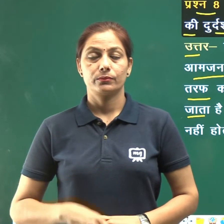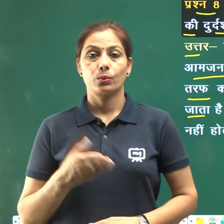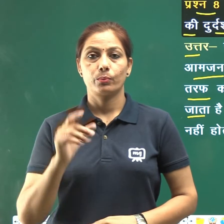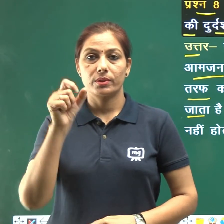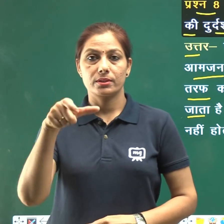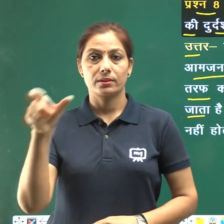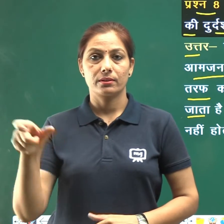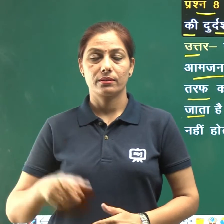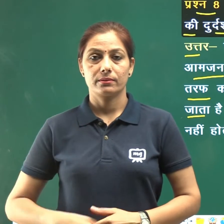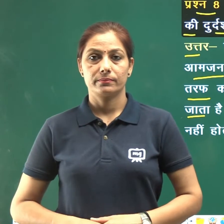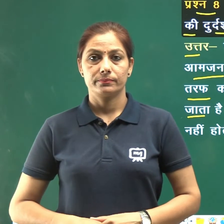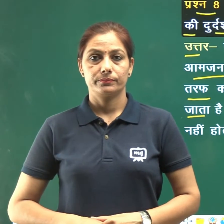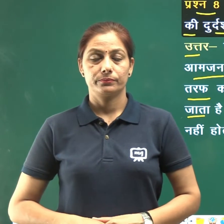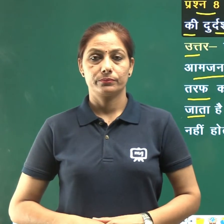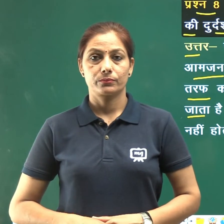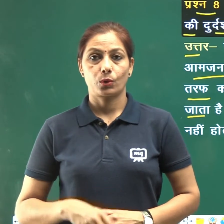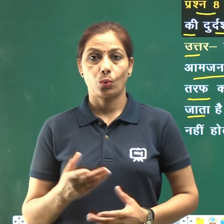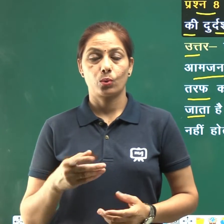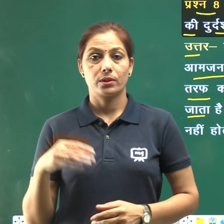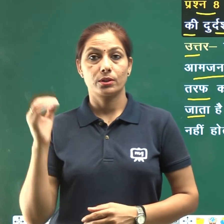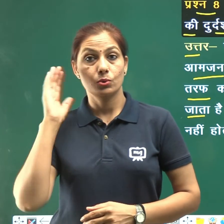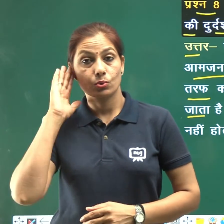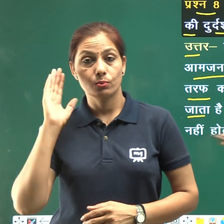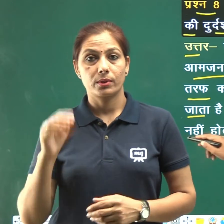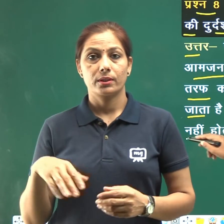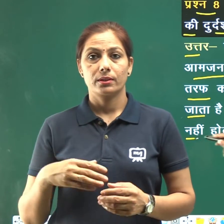उनकी कोई सुनवाई नहीं होती।